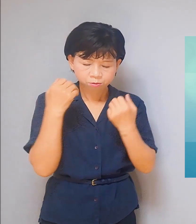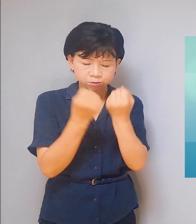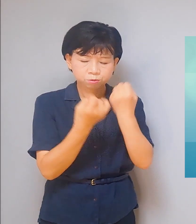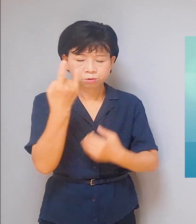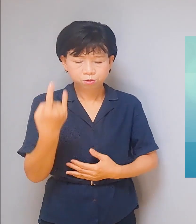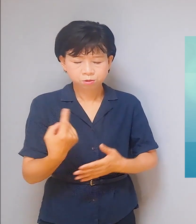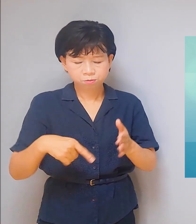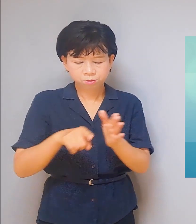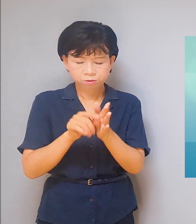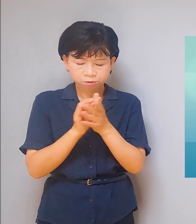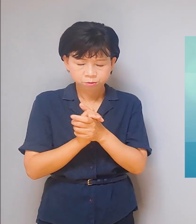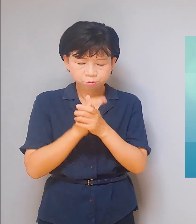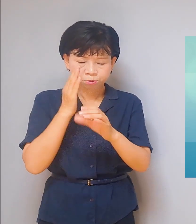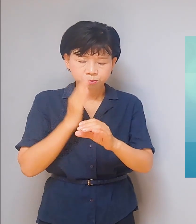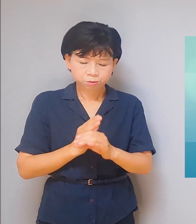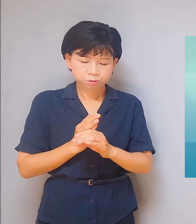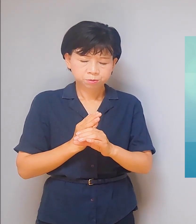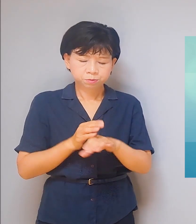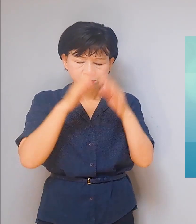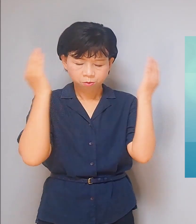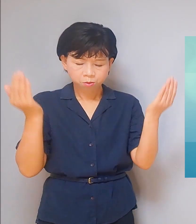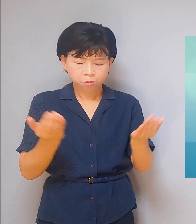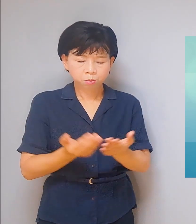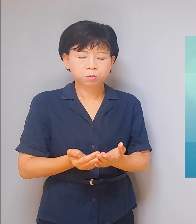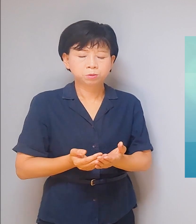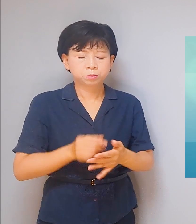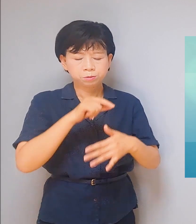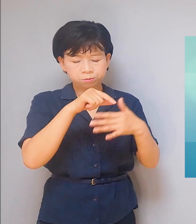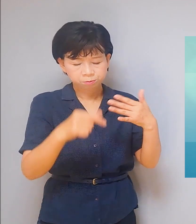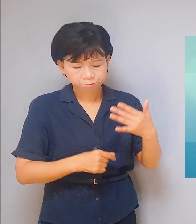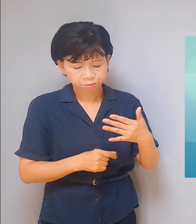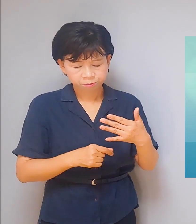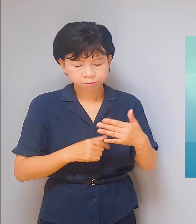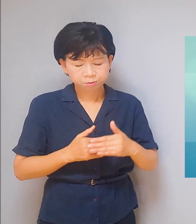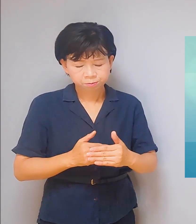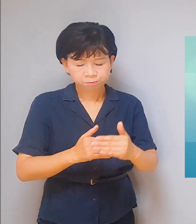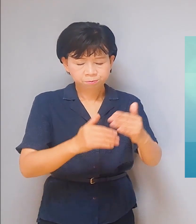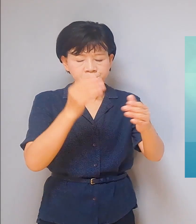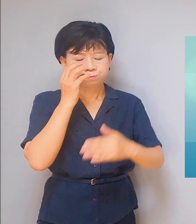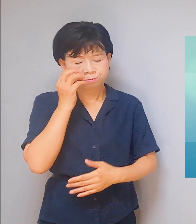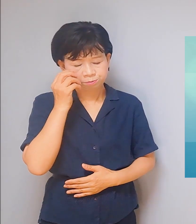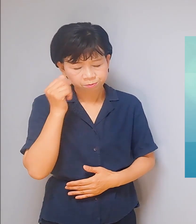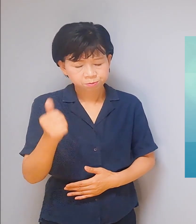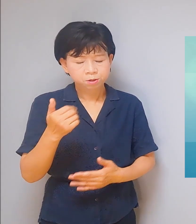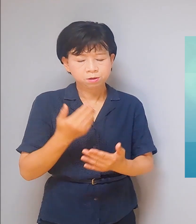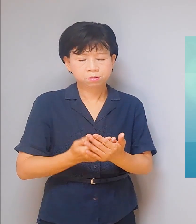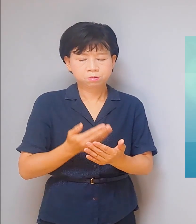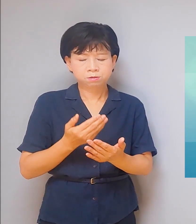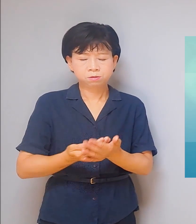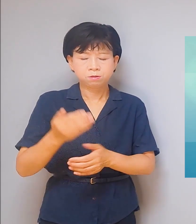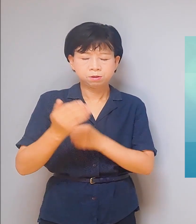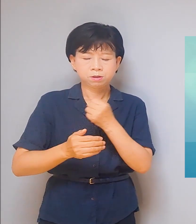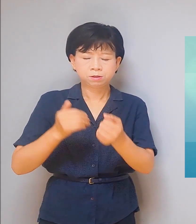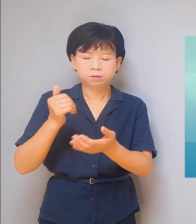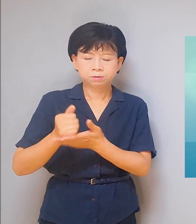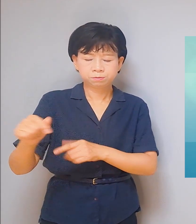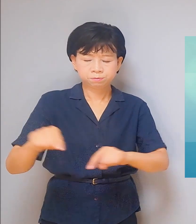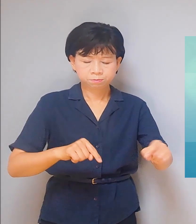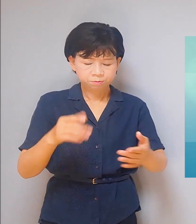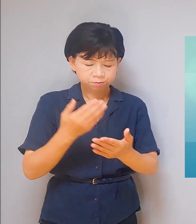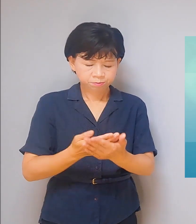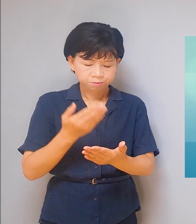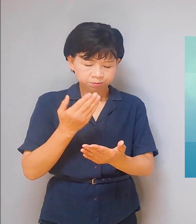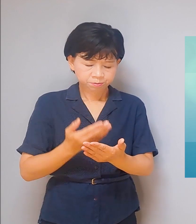기도 중에 있습니다. 모든 일정이 착오 없이 잘 진행될 수 있도록 하나님께서